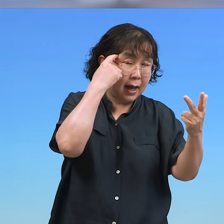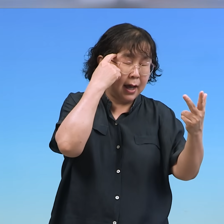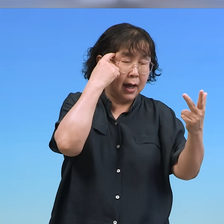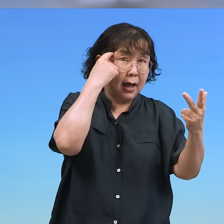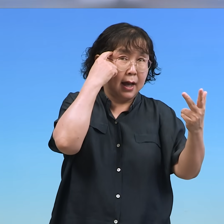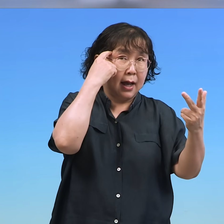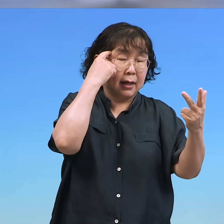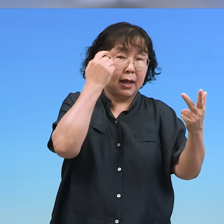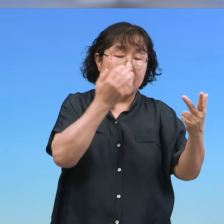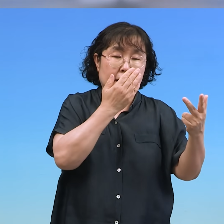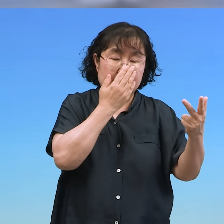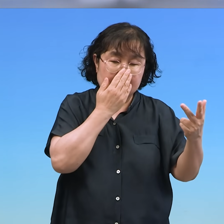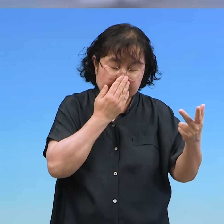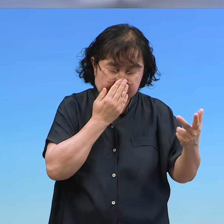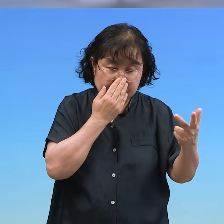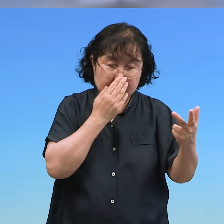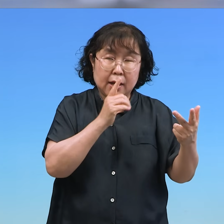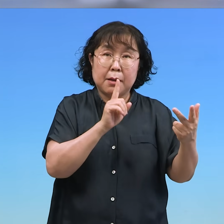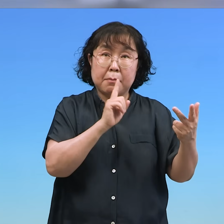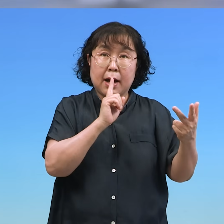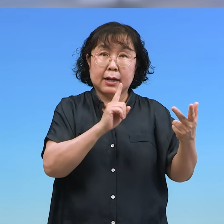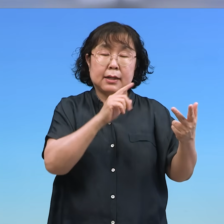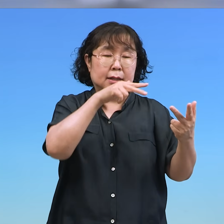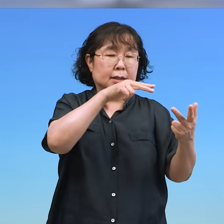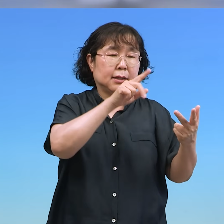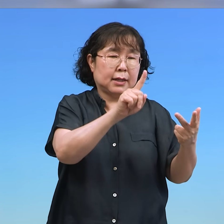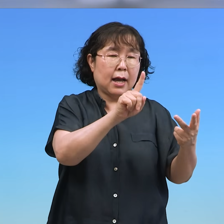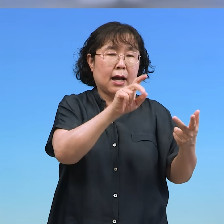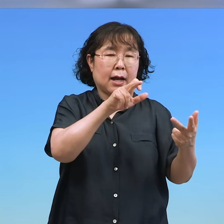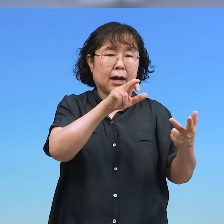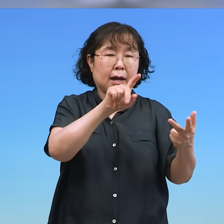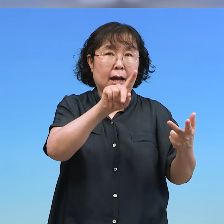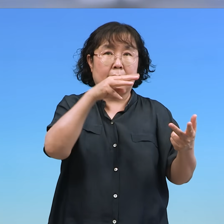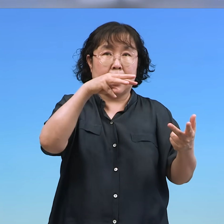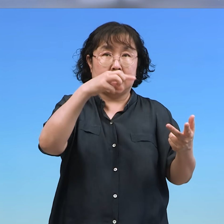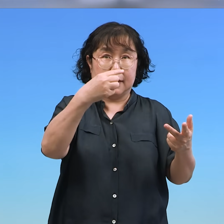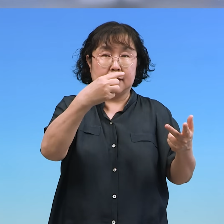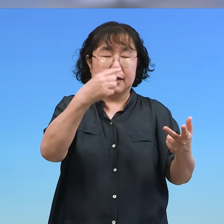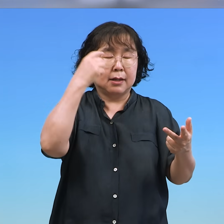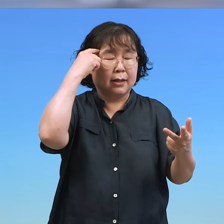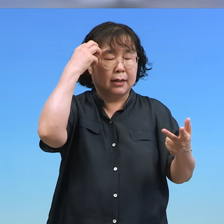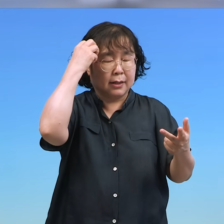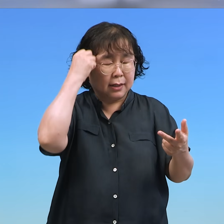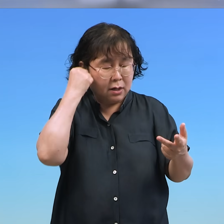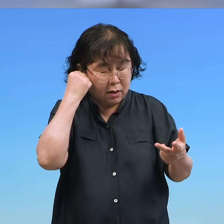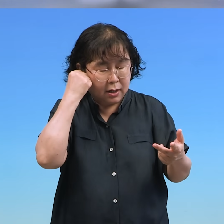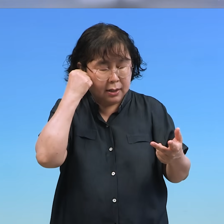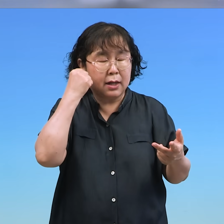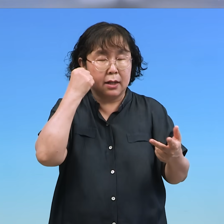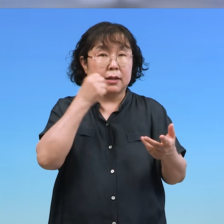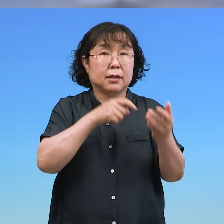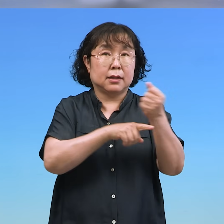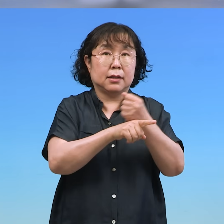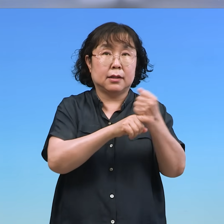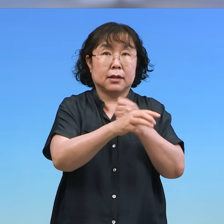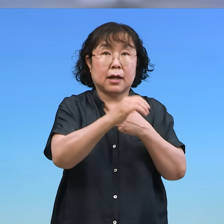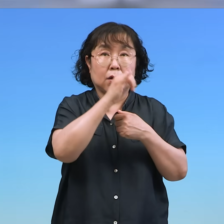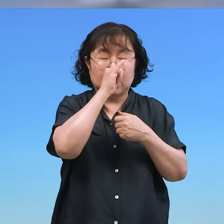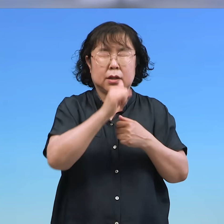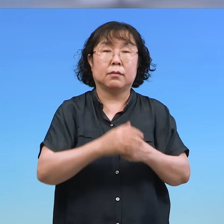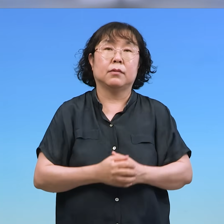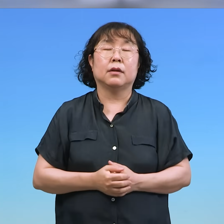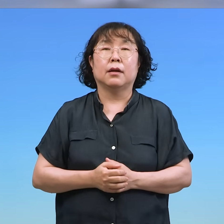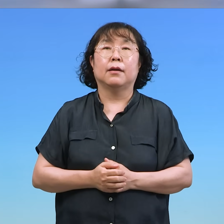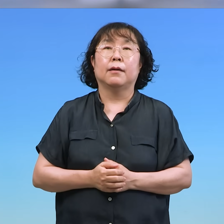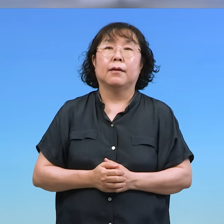생각하였더니 여기에 해당되는 히브리어는 자카르라는 단어인데요, 기억하다, 상기하다라는 뜻이에요.